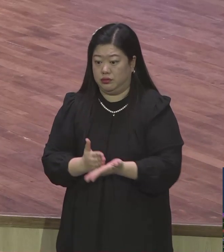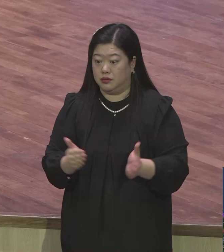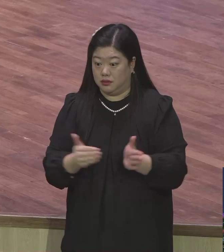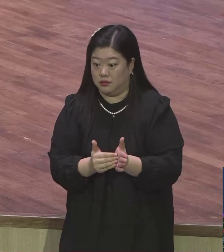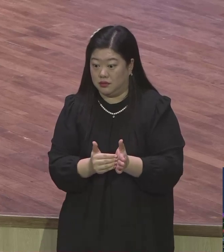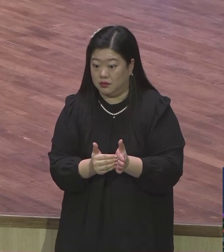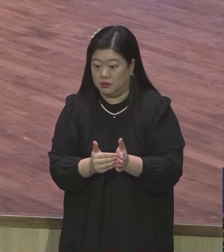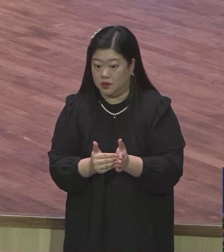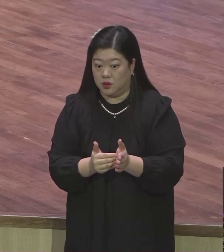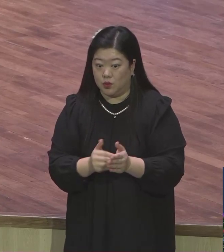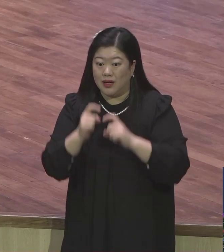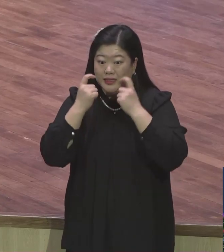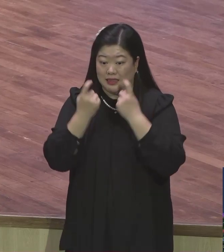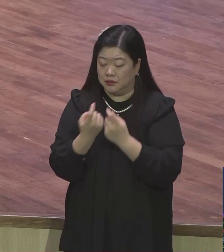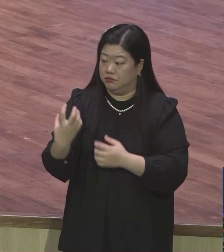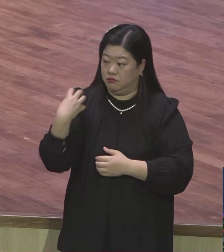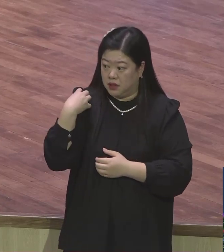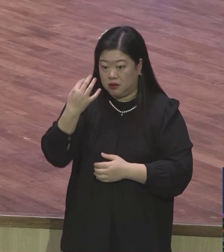각자 달란트대로.